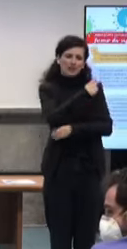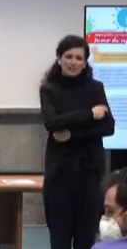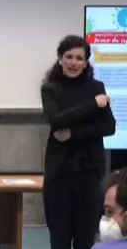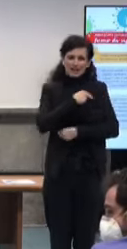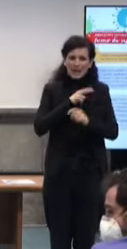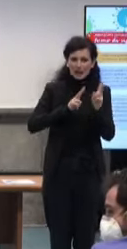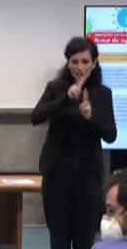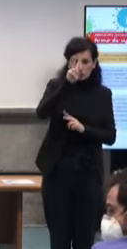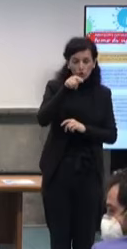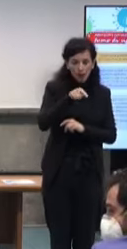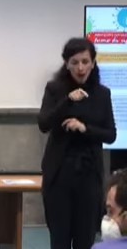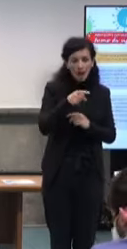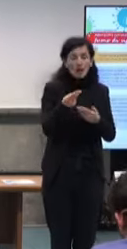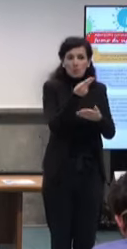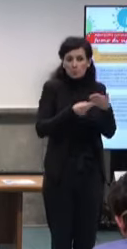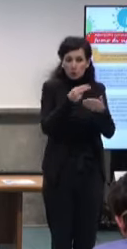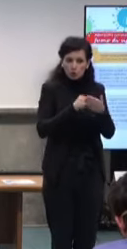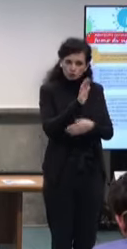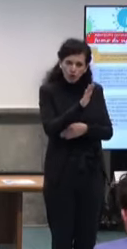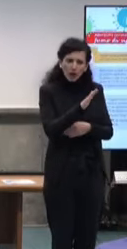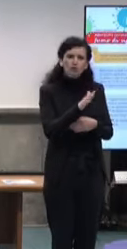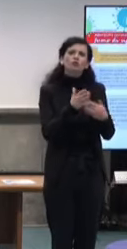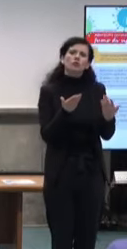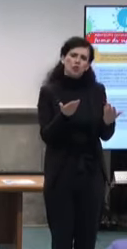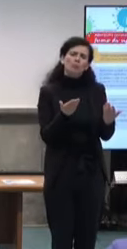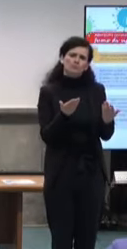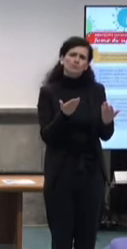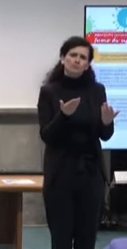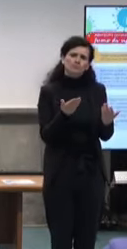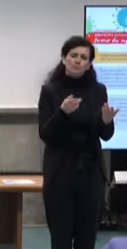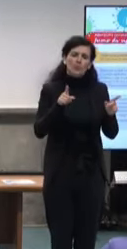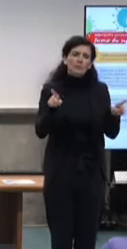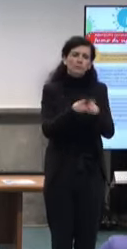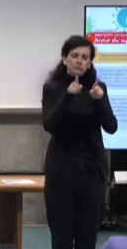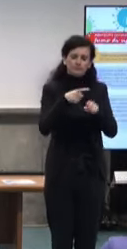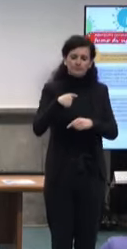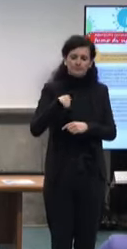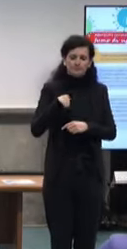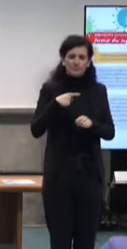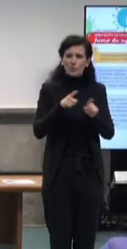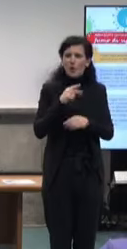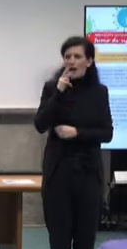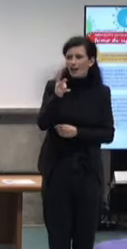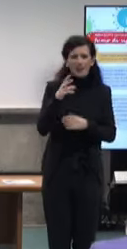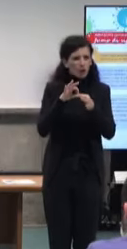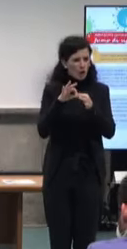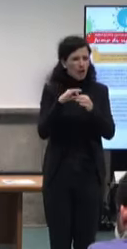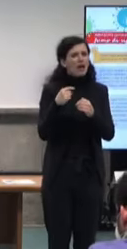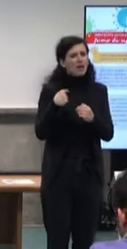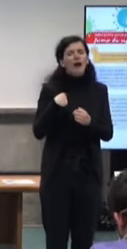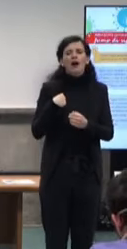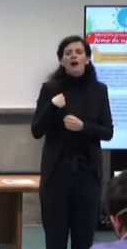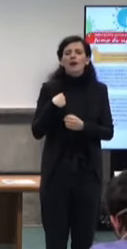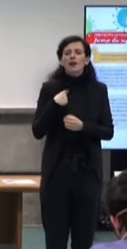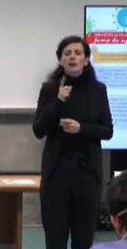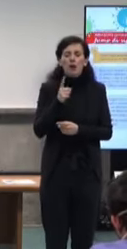fa parte un po di quella metodologia che stiamo adottando quando rispondendo al collega dicevo stiamo lavorando anche con istat perché